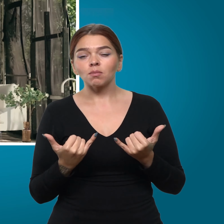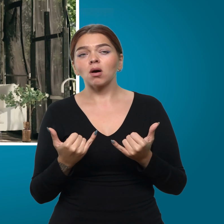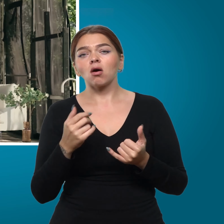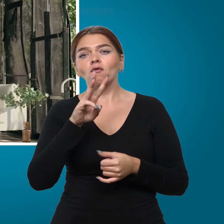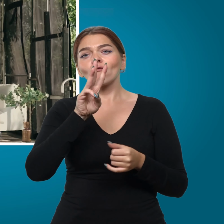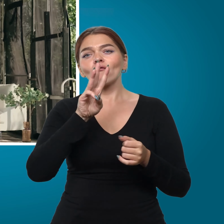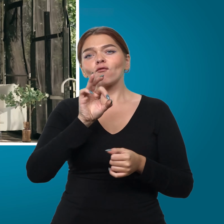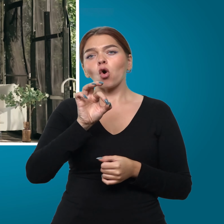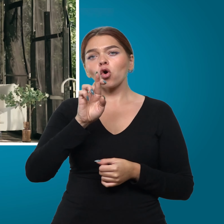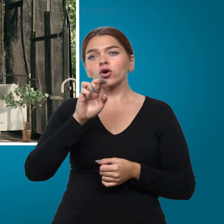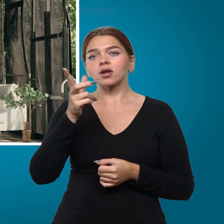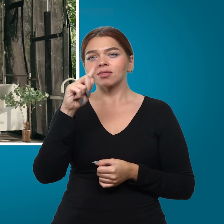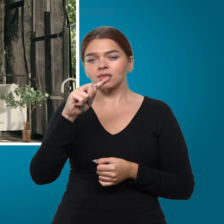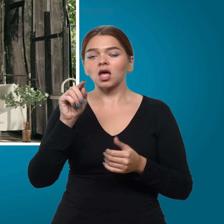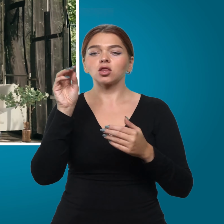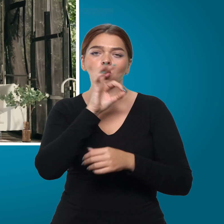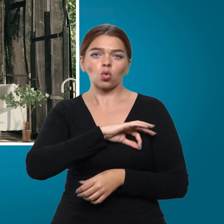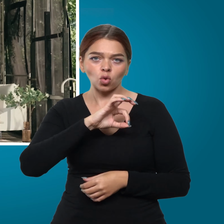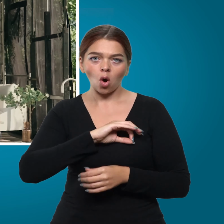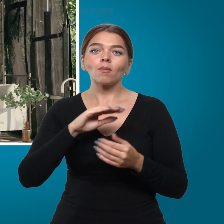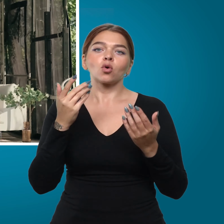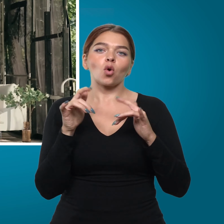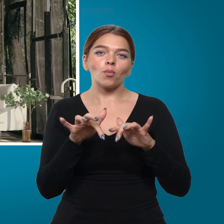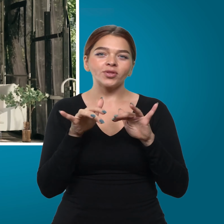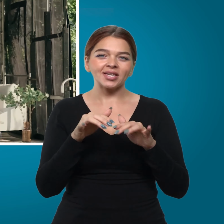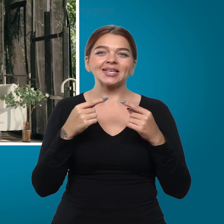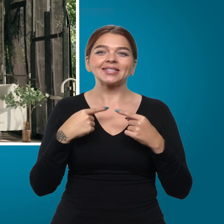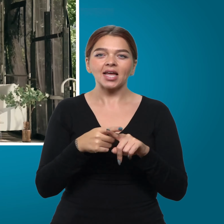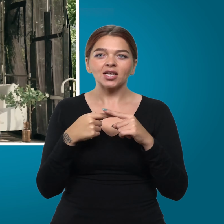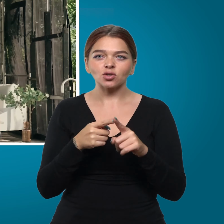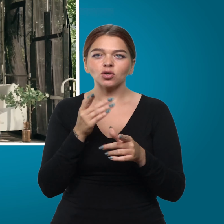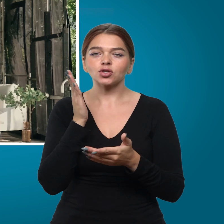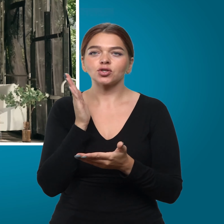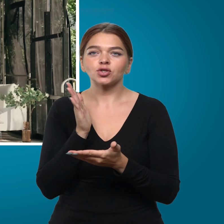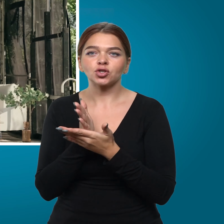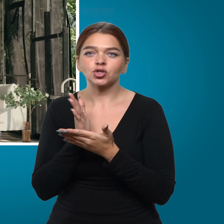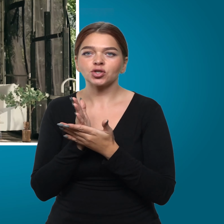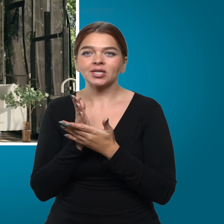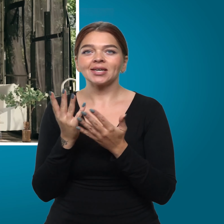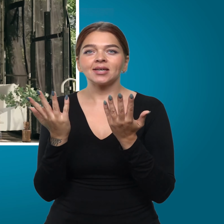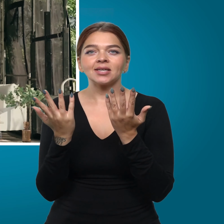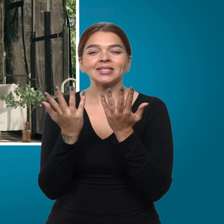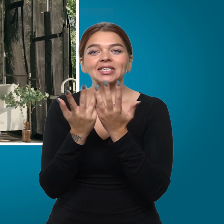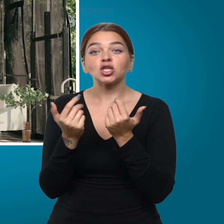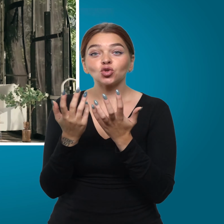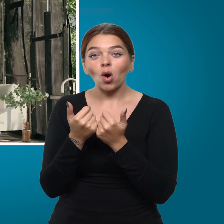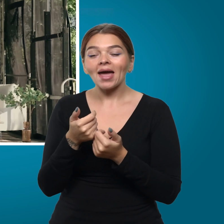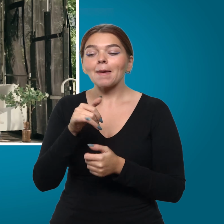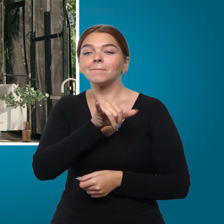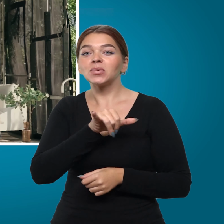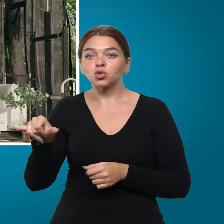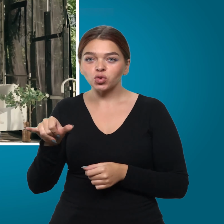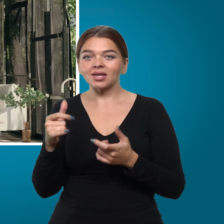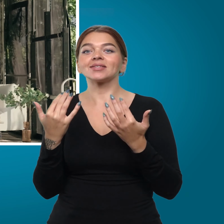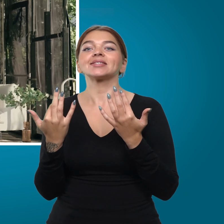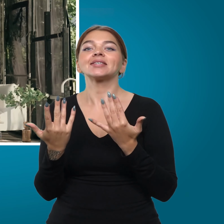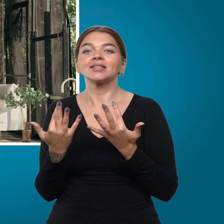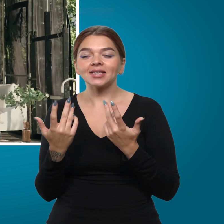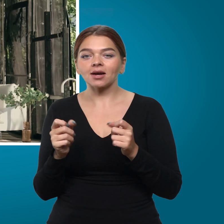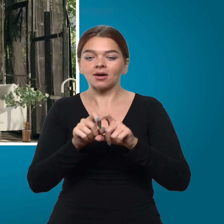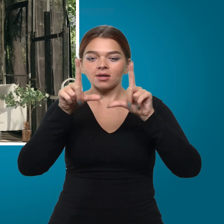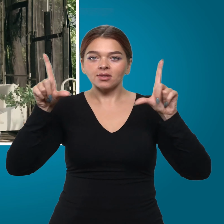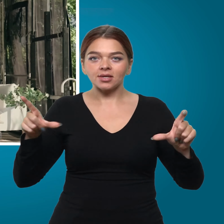gal ir nesirašo, priklauso nuo vienoje fazės. Bet šiais laikais, kadangi viskas rašyta buvo per Wordą, naujos